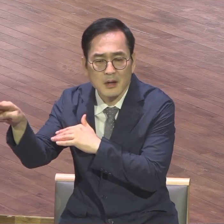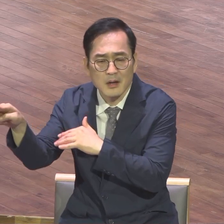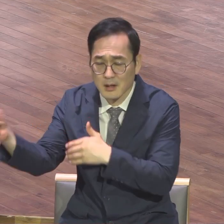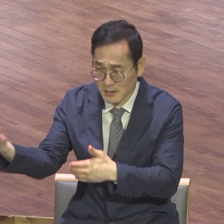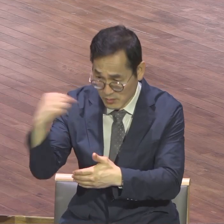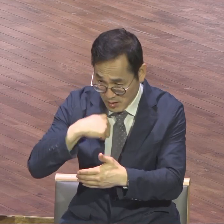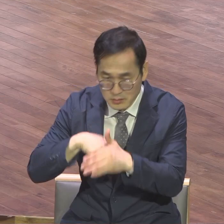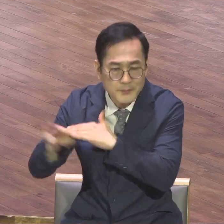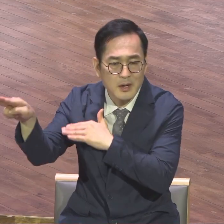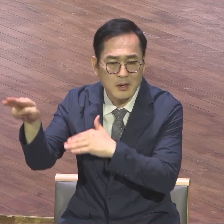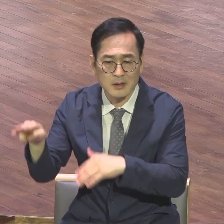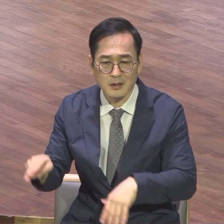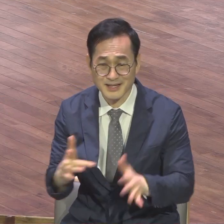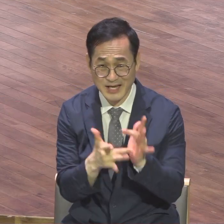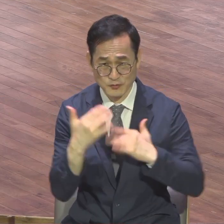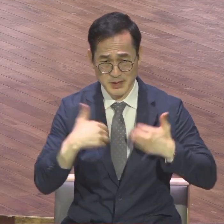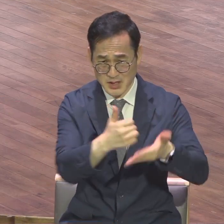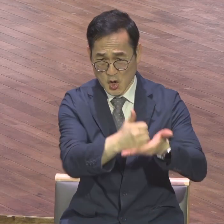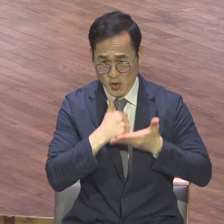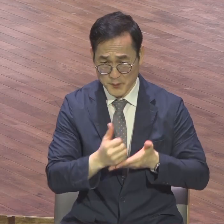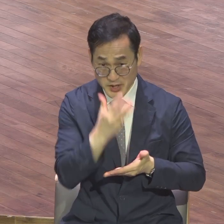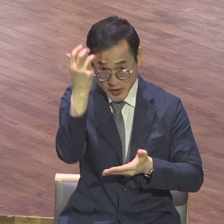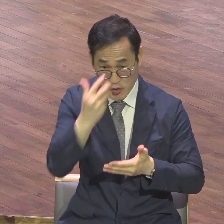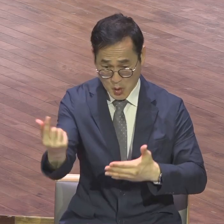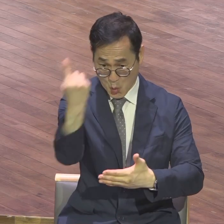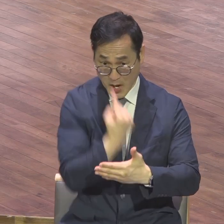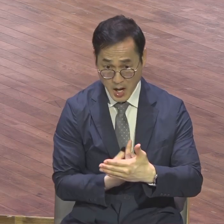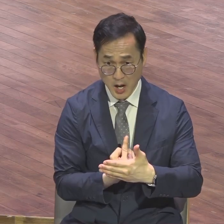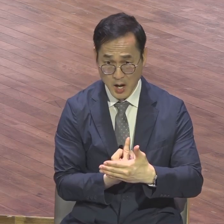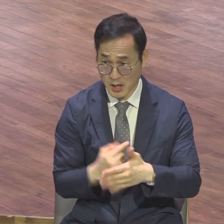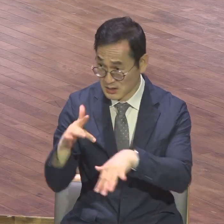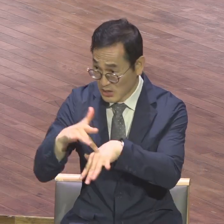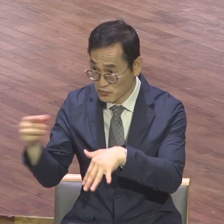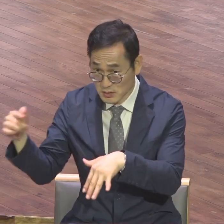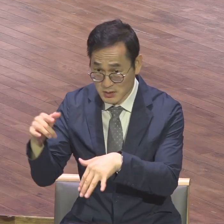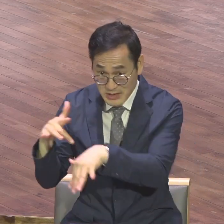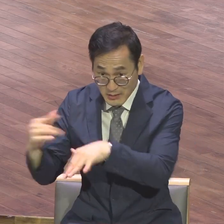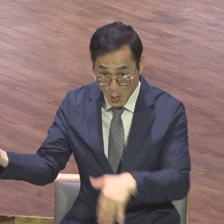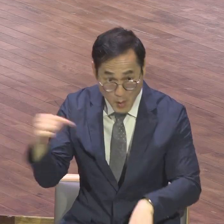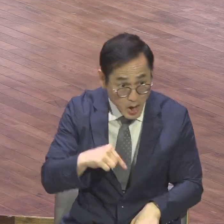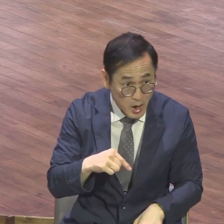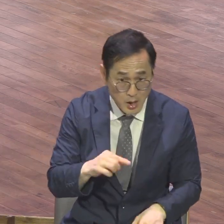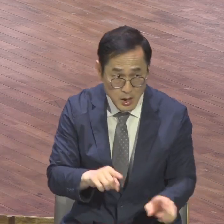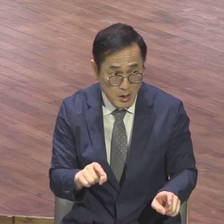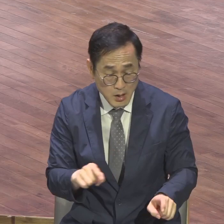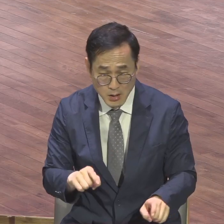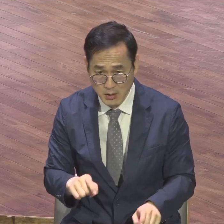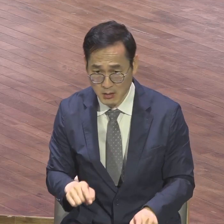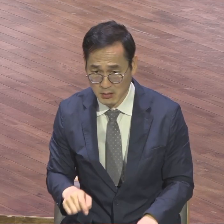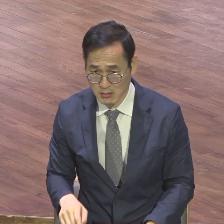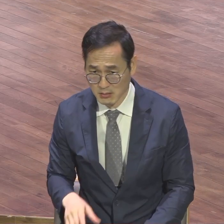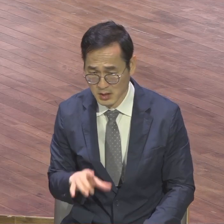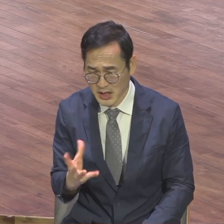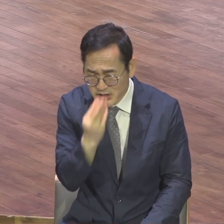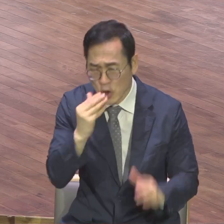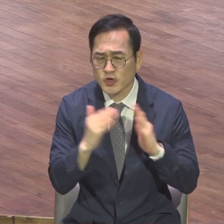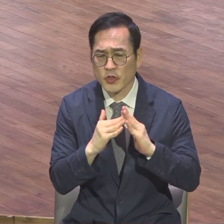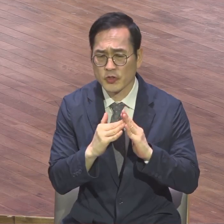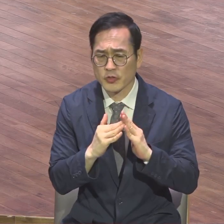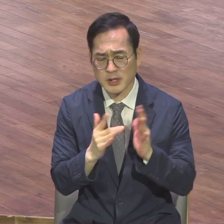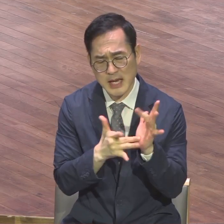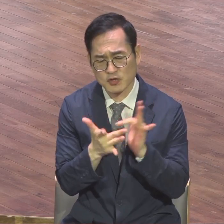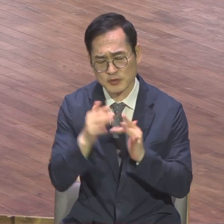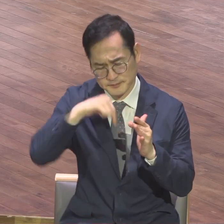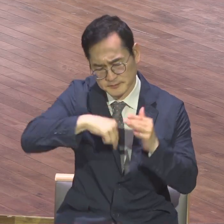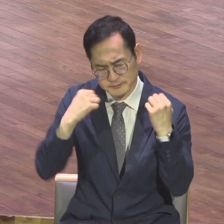예수 그리스도를 영접하는 순간에 뭐요? 성령이 들어와 버리는데. 성령이 들어오니까 성전이 되잖아요. 영원토록 내 안에